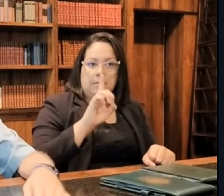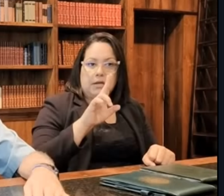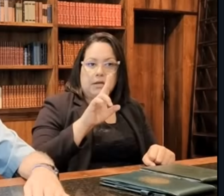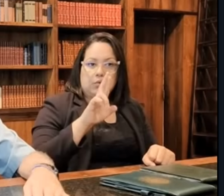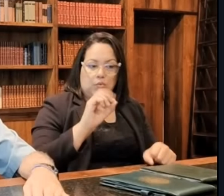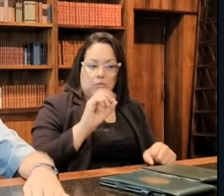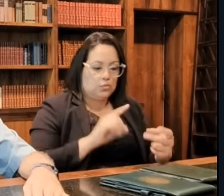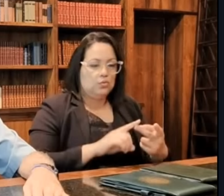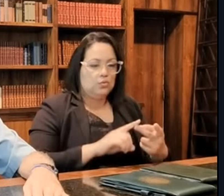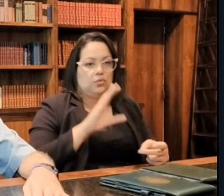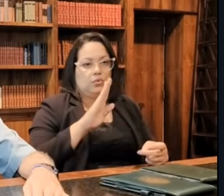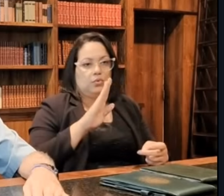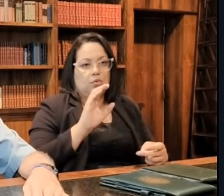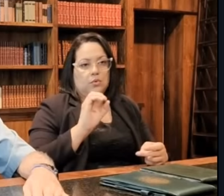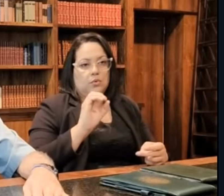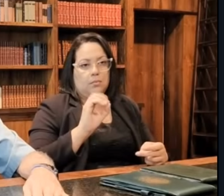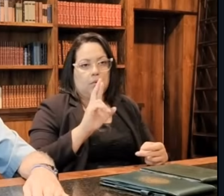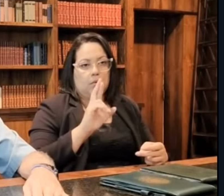Boric,